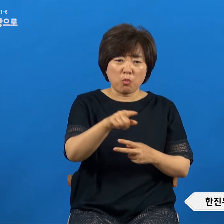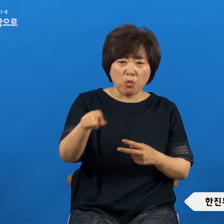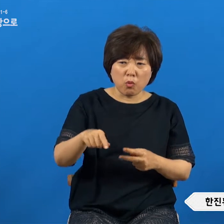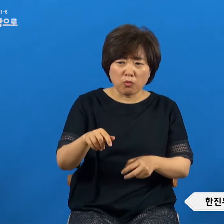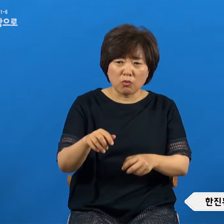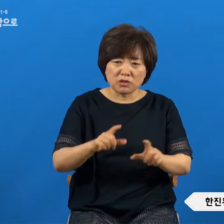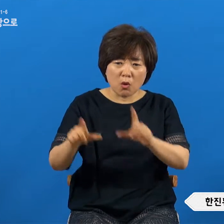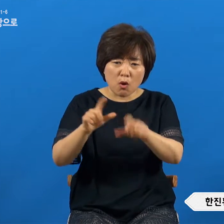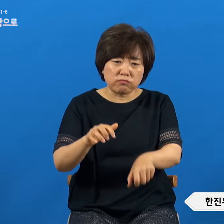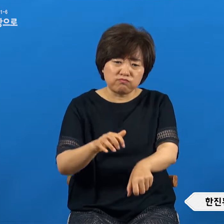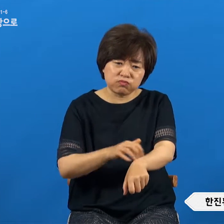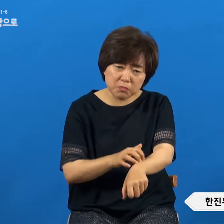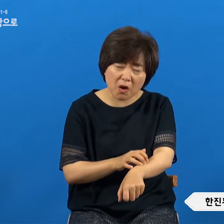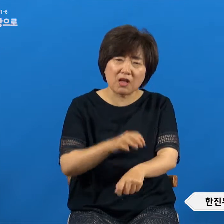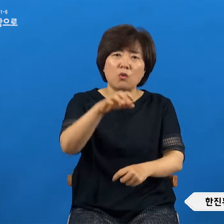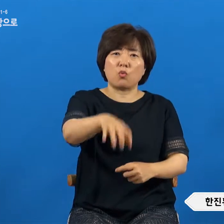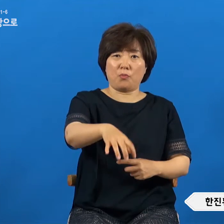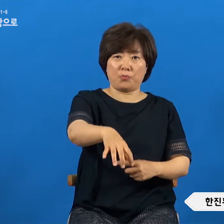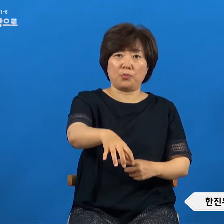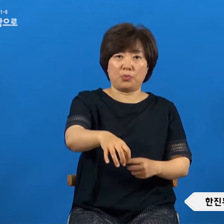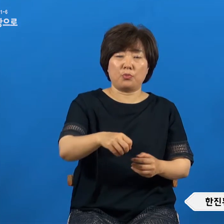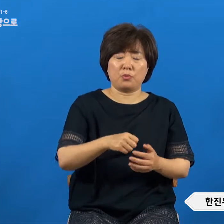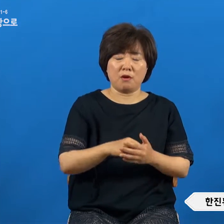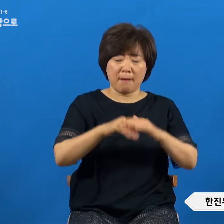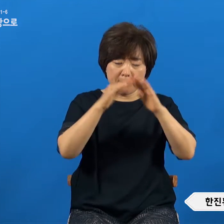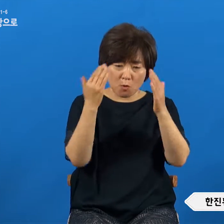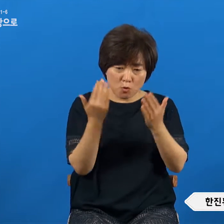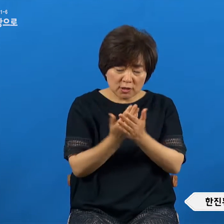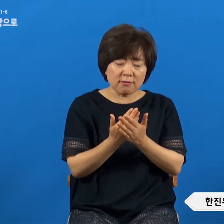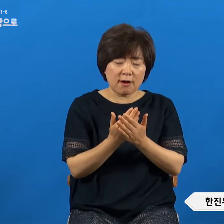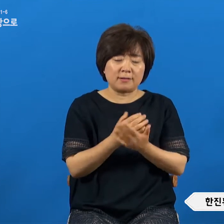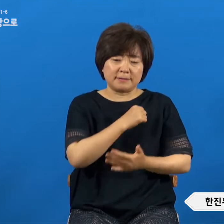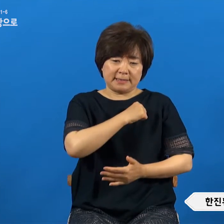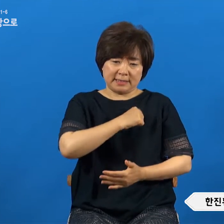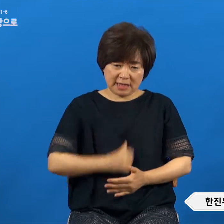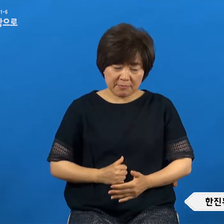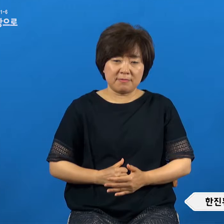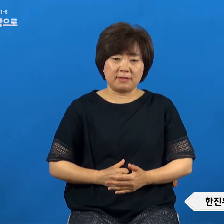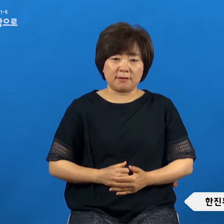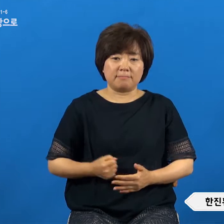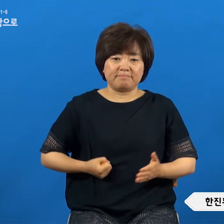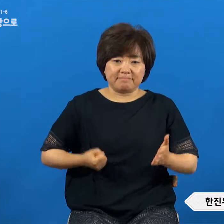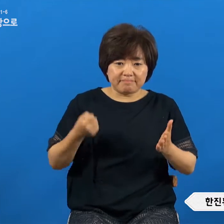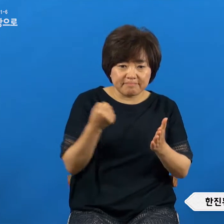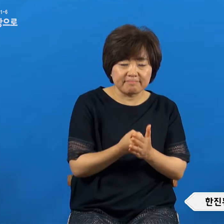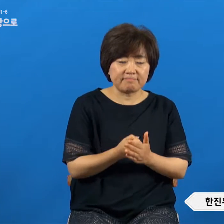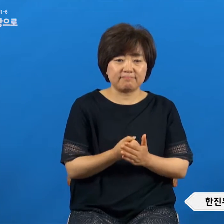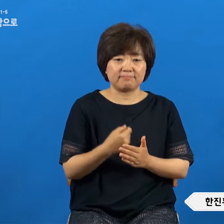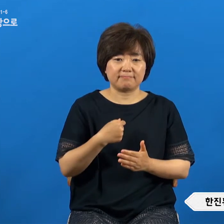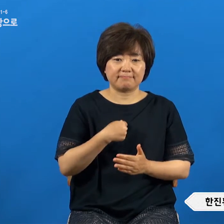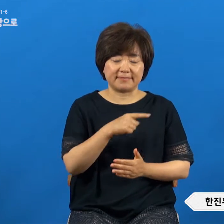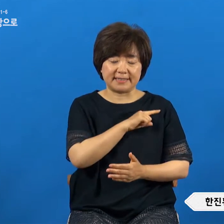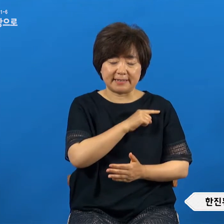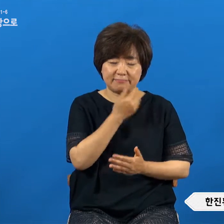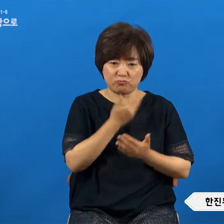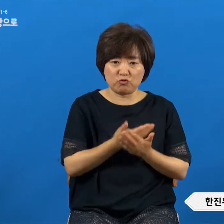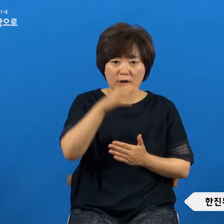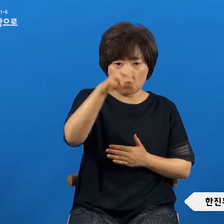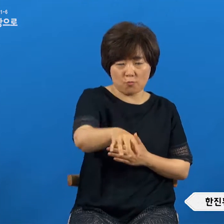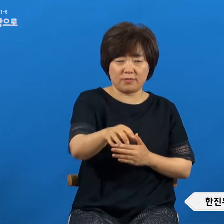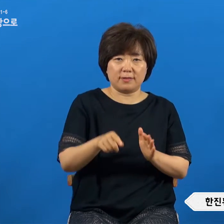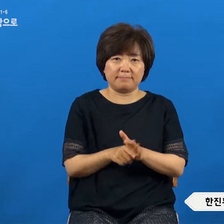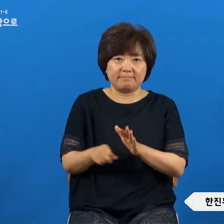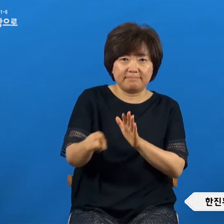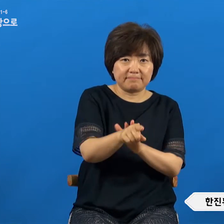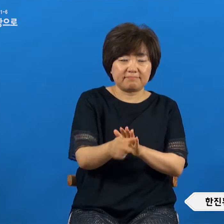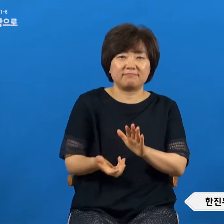겪어야 됩니다. 그 모든 것을 감내하면서 용감하게 하나님 나라의 최전방으로 나선